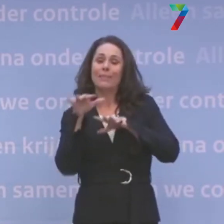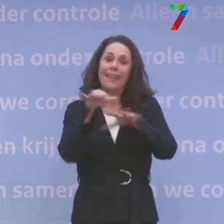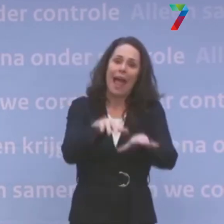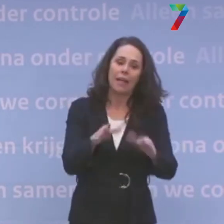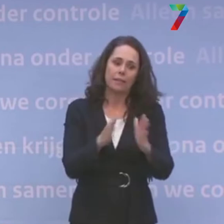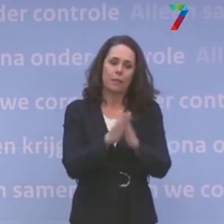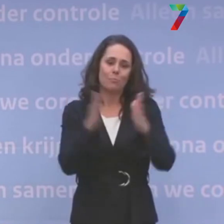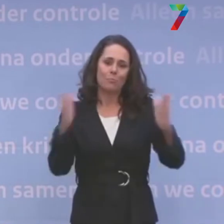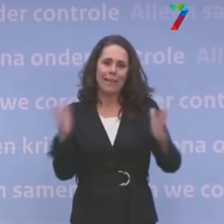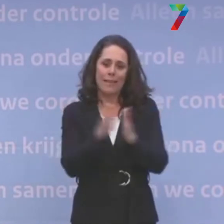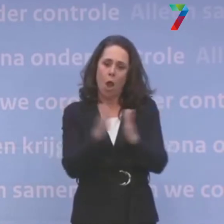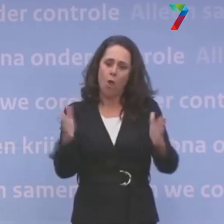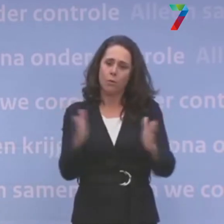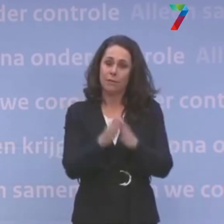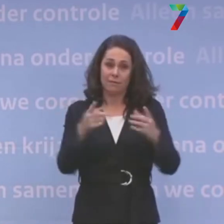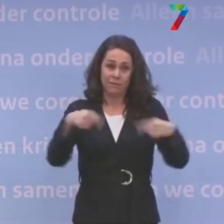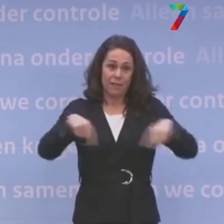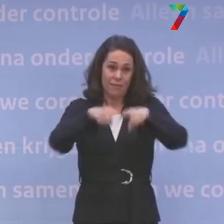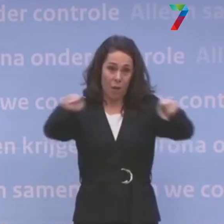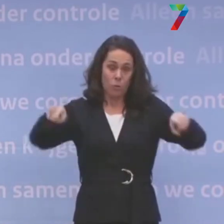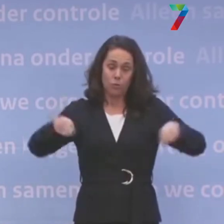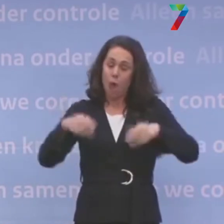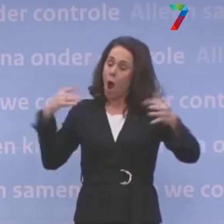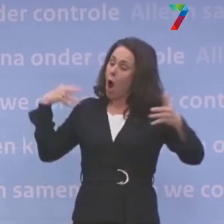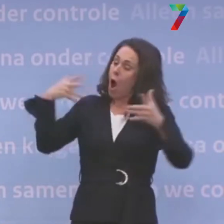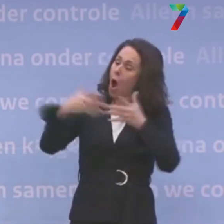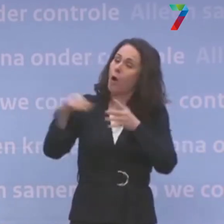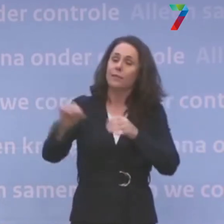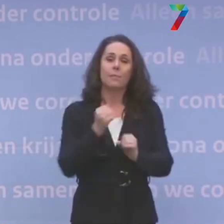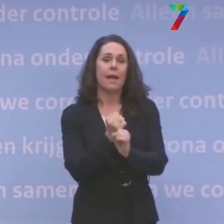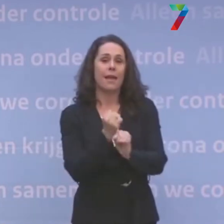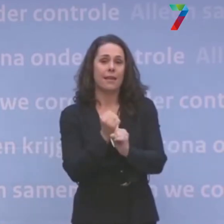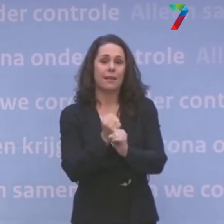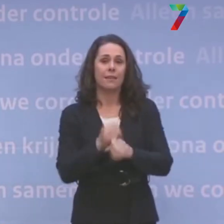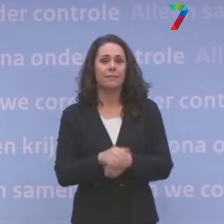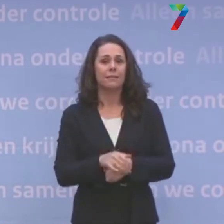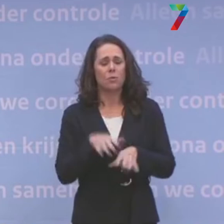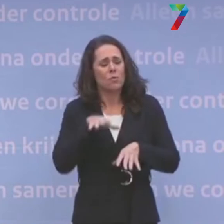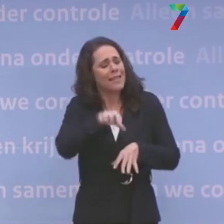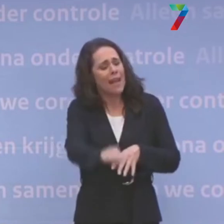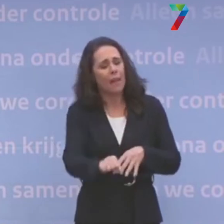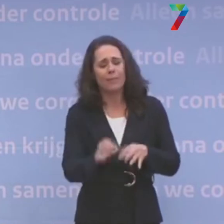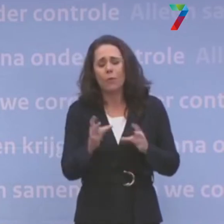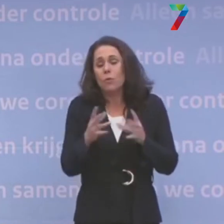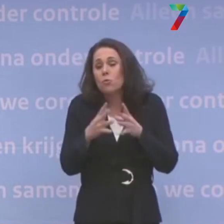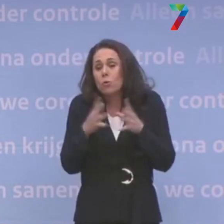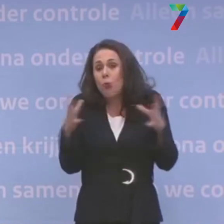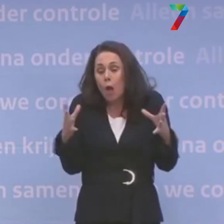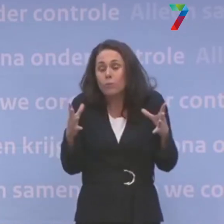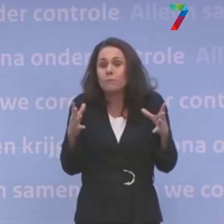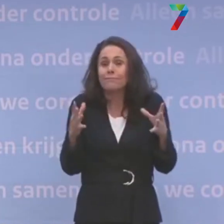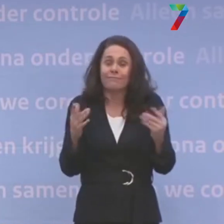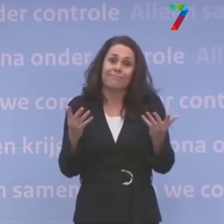van ons ooit zal meemaken. Hoe groot en hoe ingrijpend precies, dat zullen we alleen met